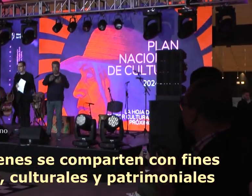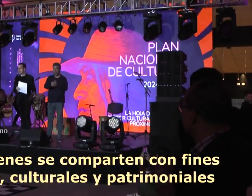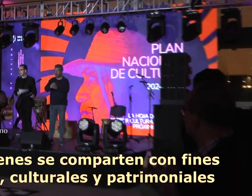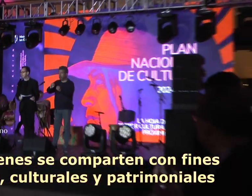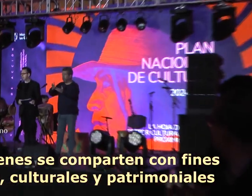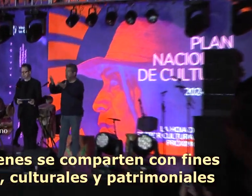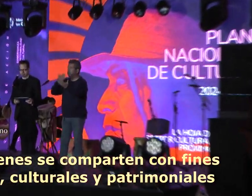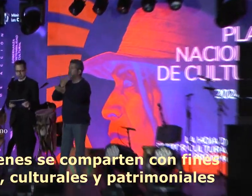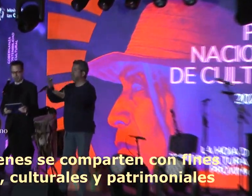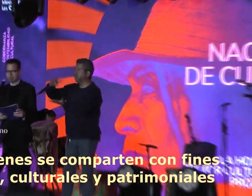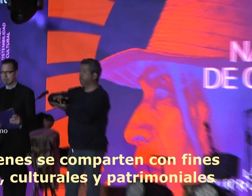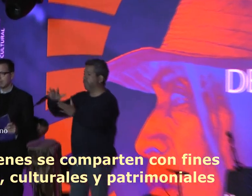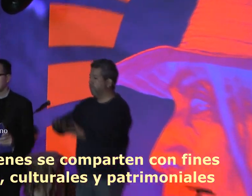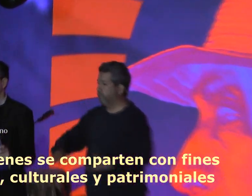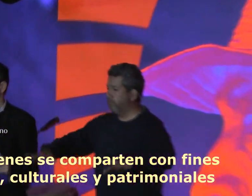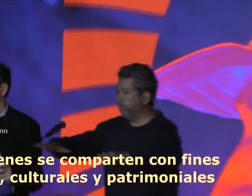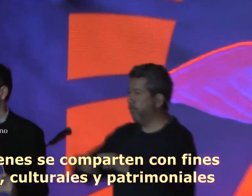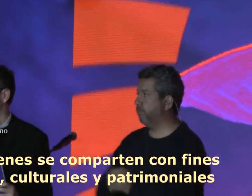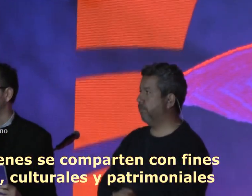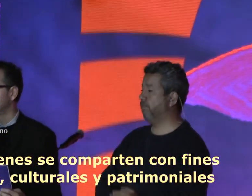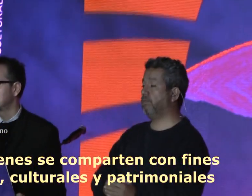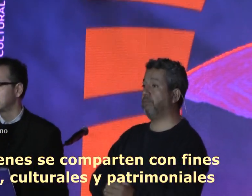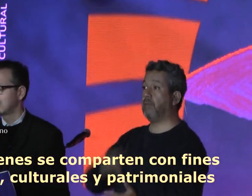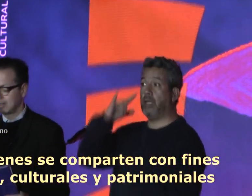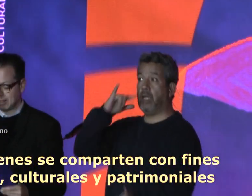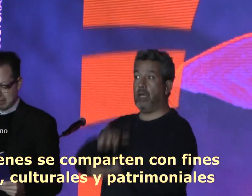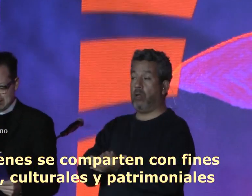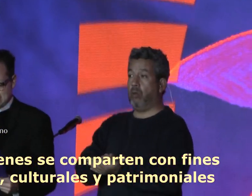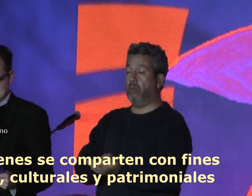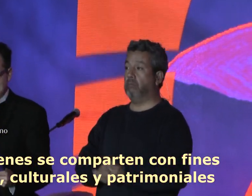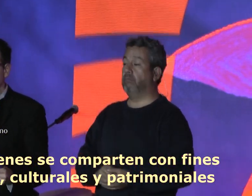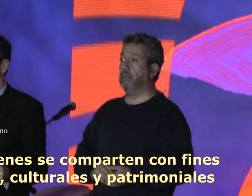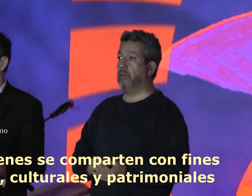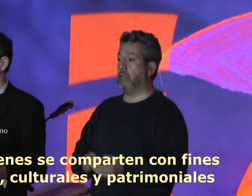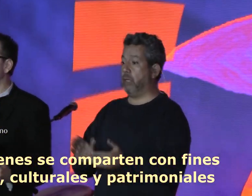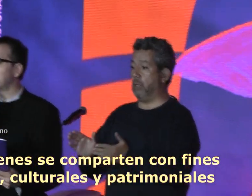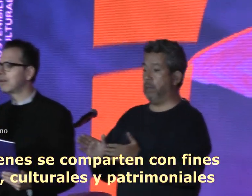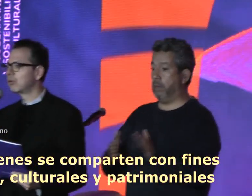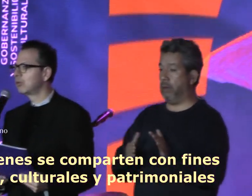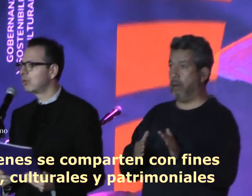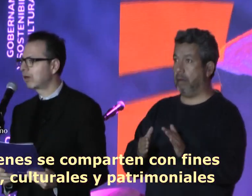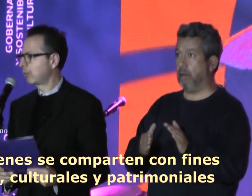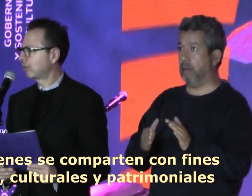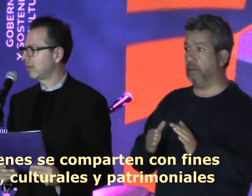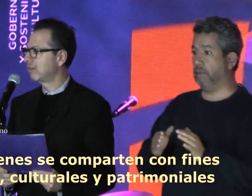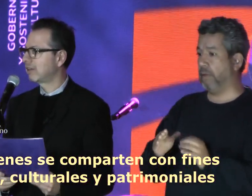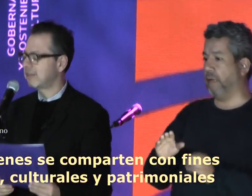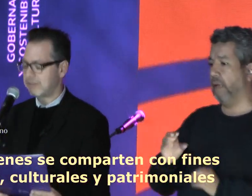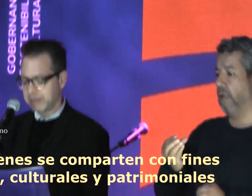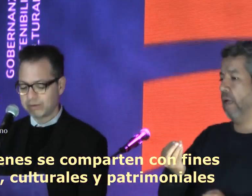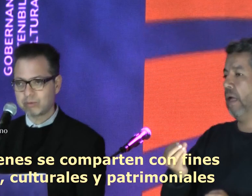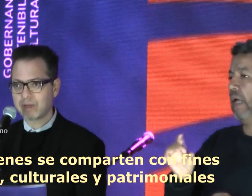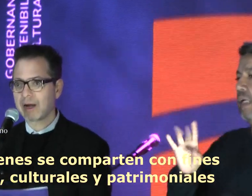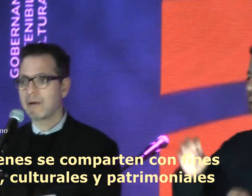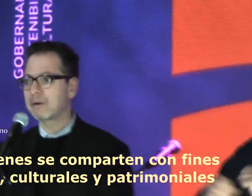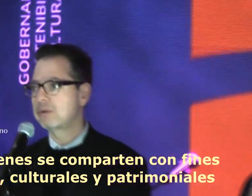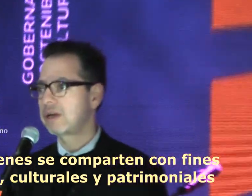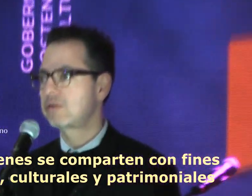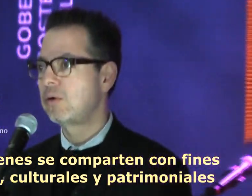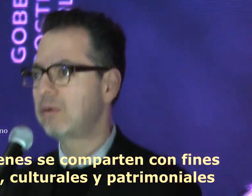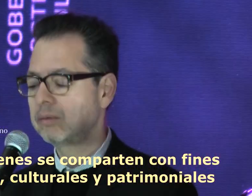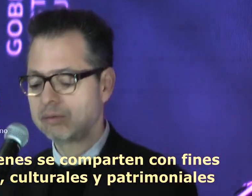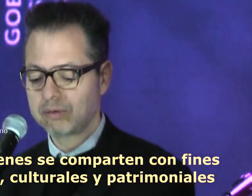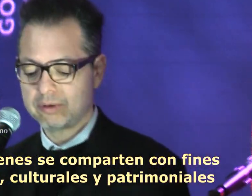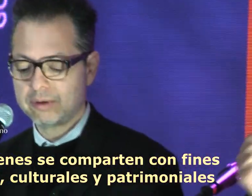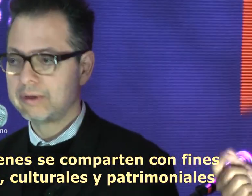Gracias por estar aquí. Creo que el plan quindienal de cultura, como se dice en 15 15 años, se acaba de